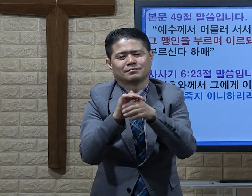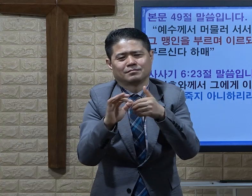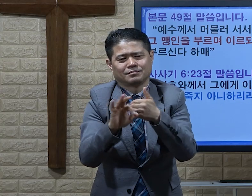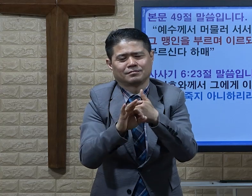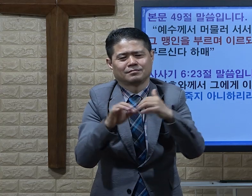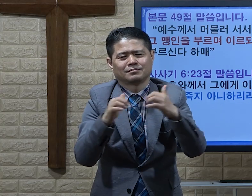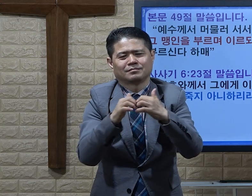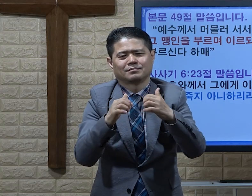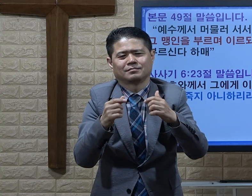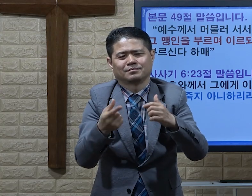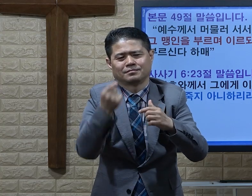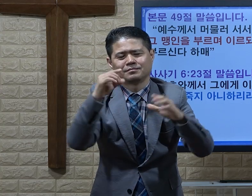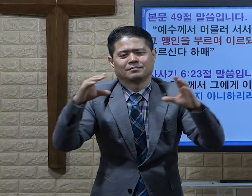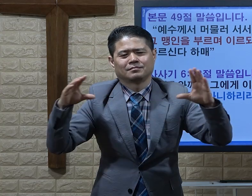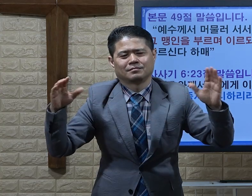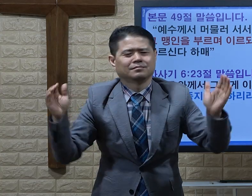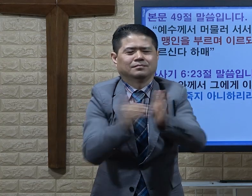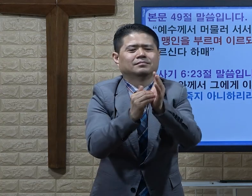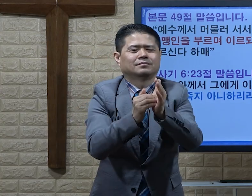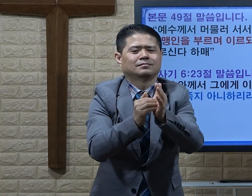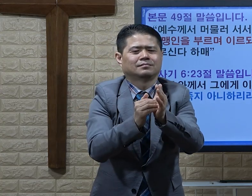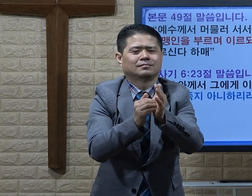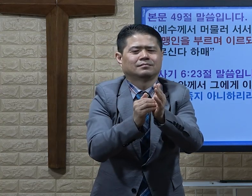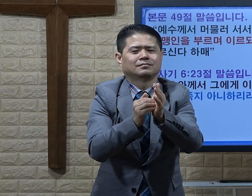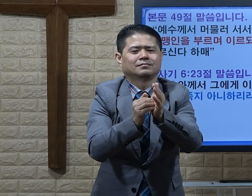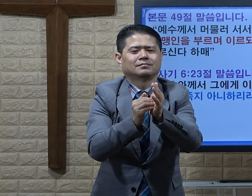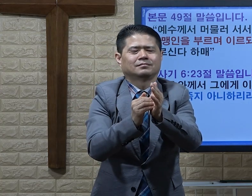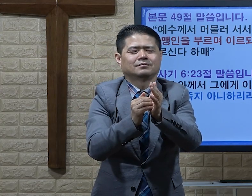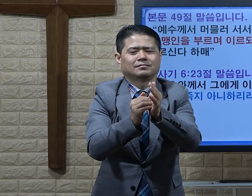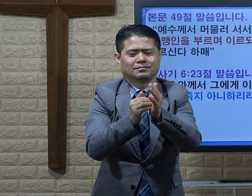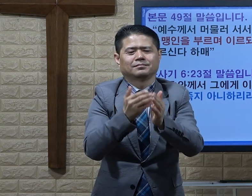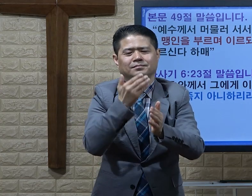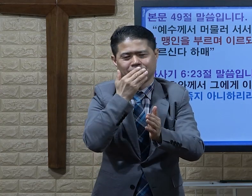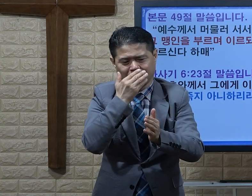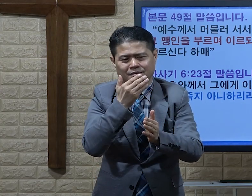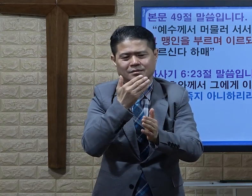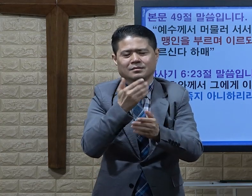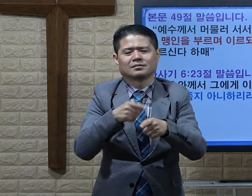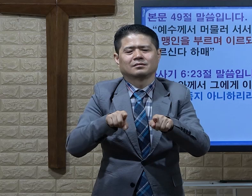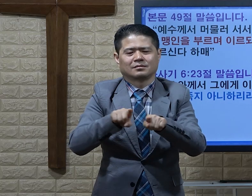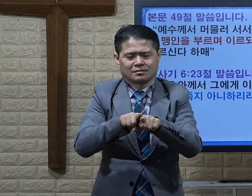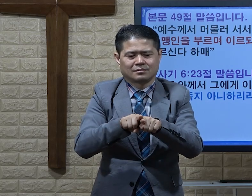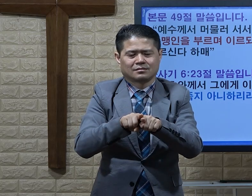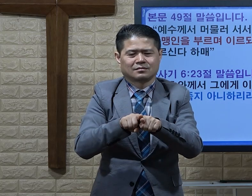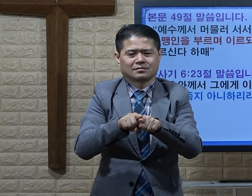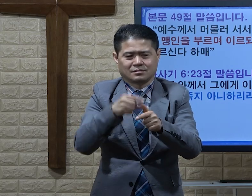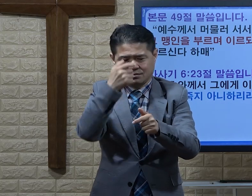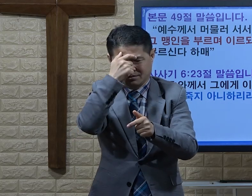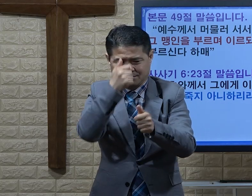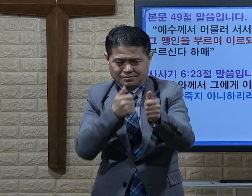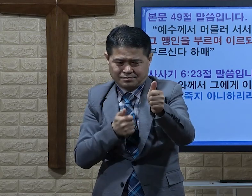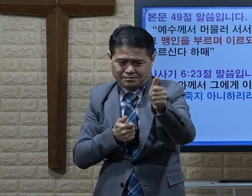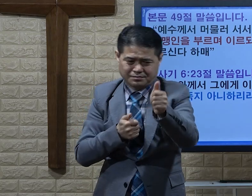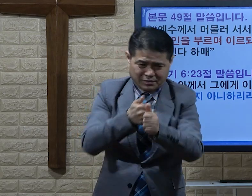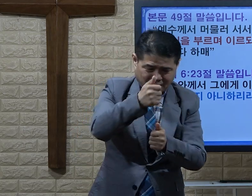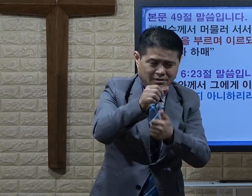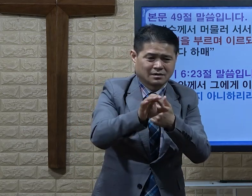것입니다. 전쟁이 조속히 끝날 수 있도록, 또 해결될 수 있도록 우리가 함께 이